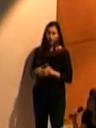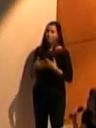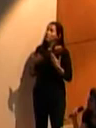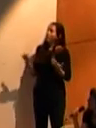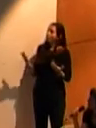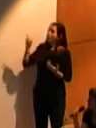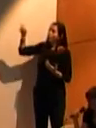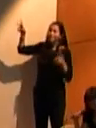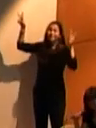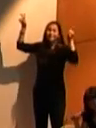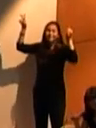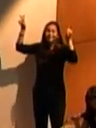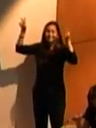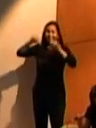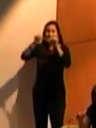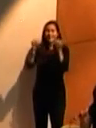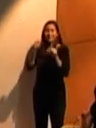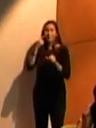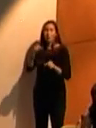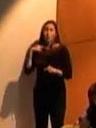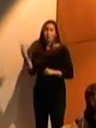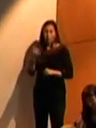Alors la notion de design for all.